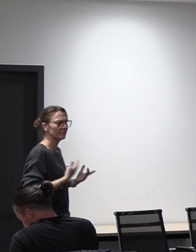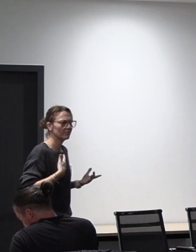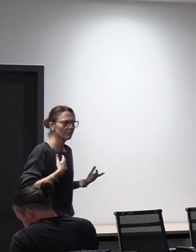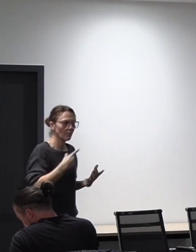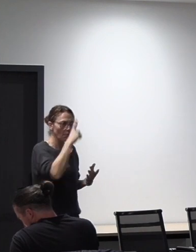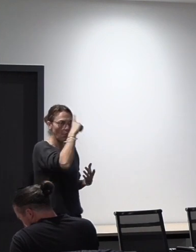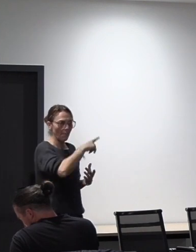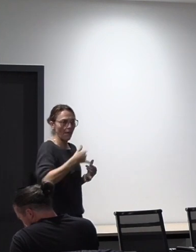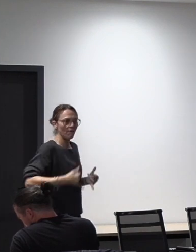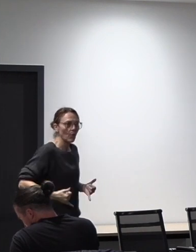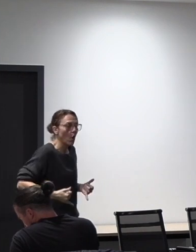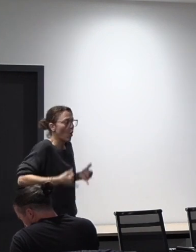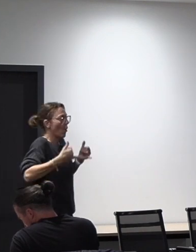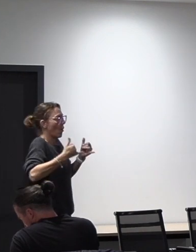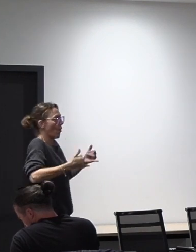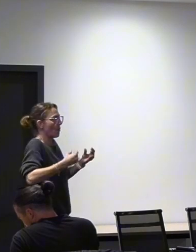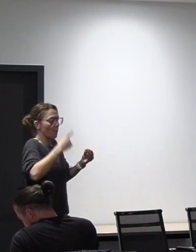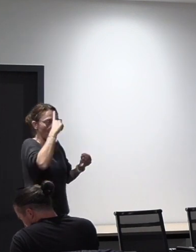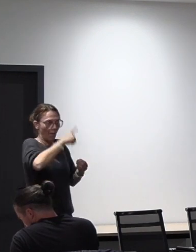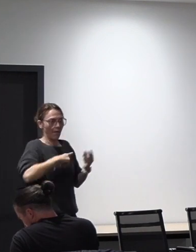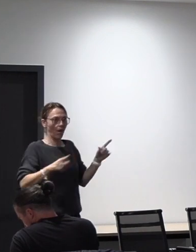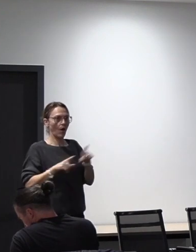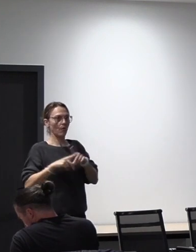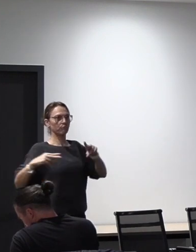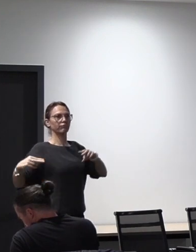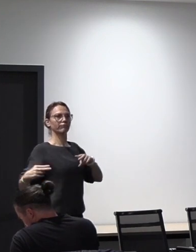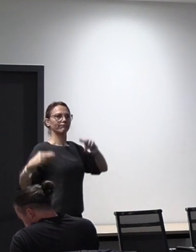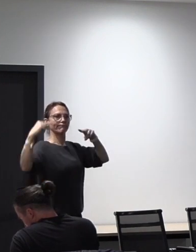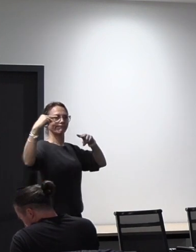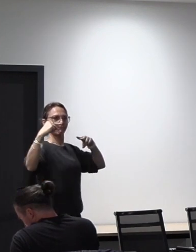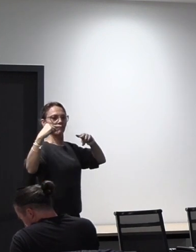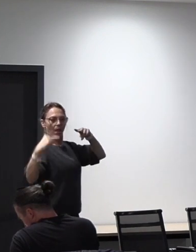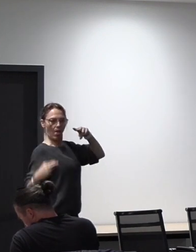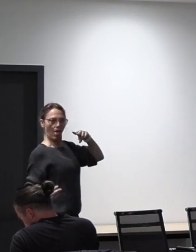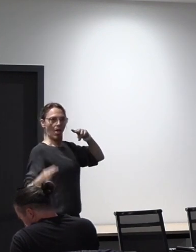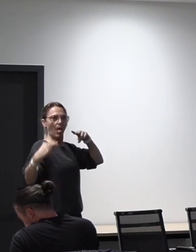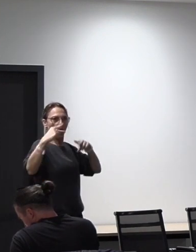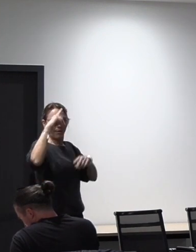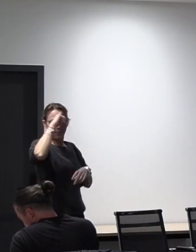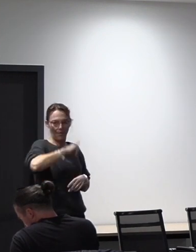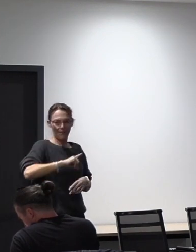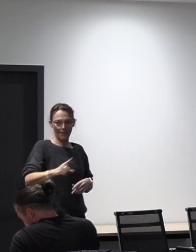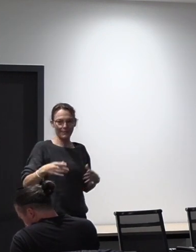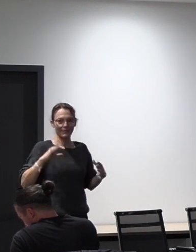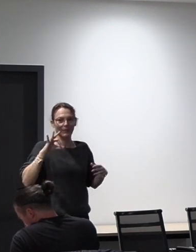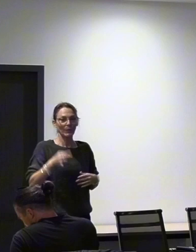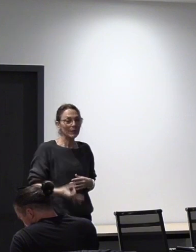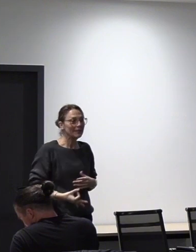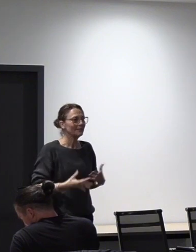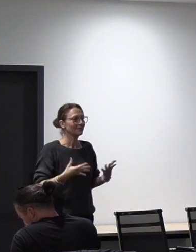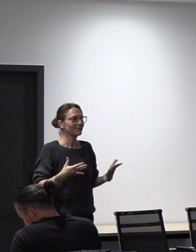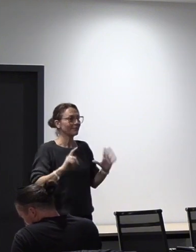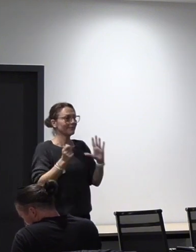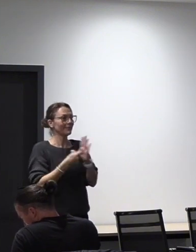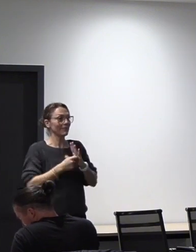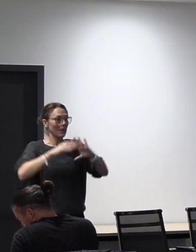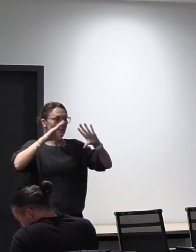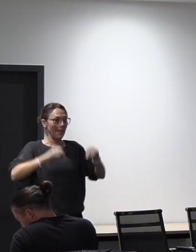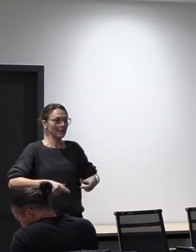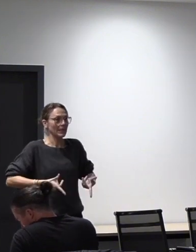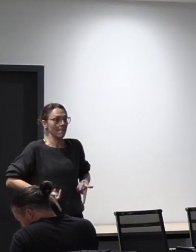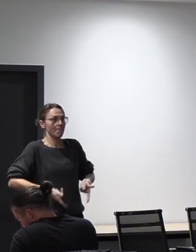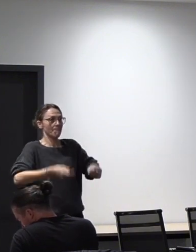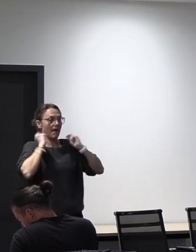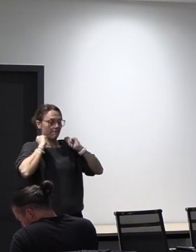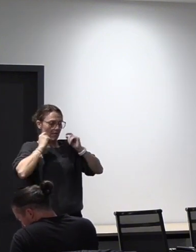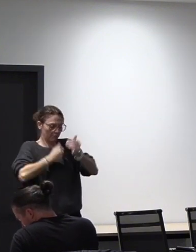aurait pu monter son fauteuil ou le mettre sur une estrade, ou j'en sais rien, mais c'est ça qu'il dit. Dans le fond, dès qu'on vous met une place,